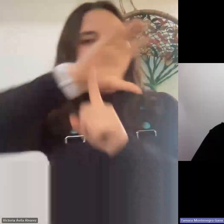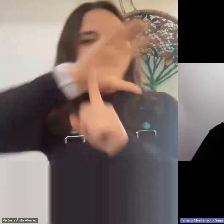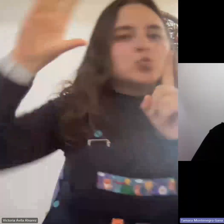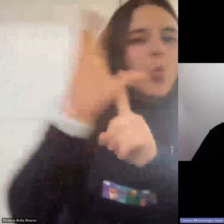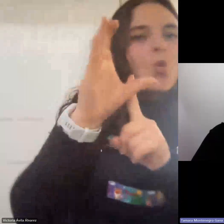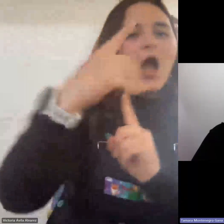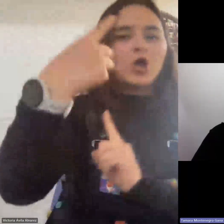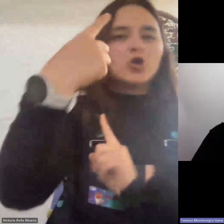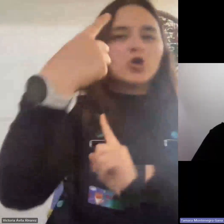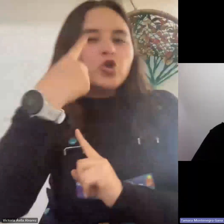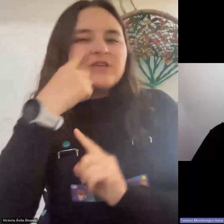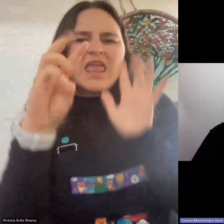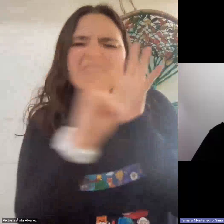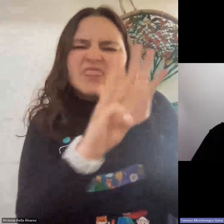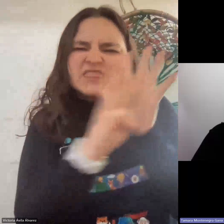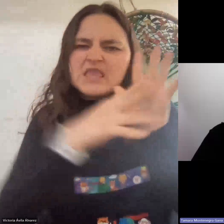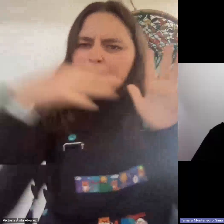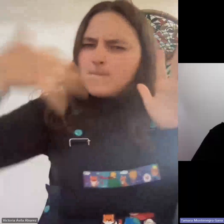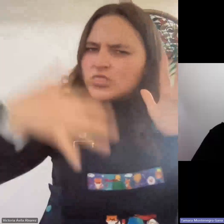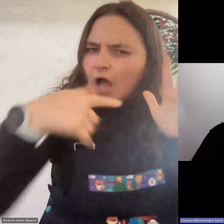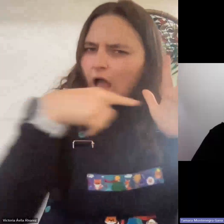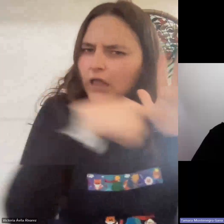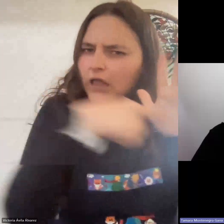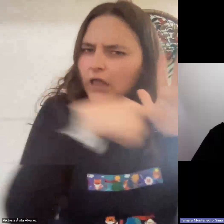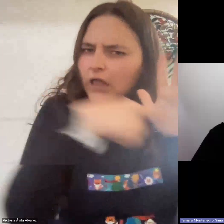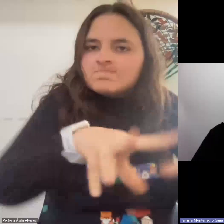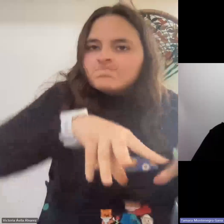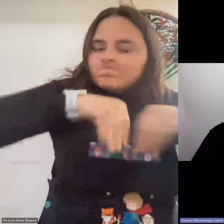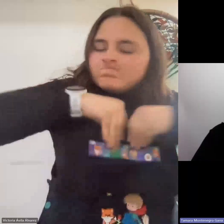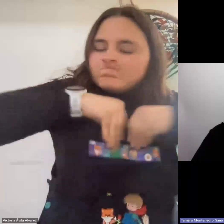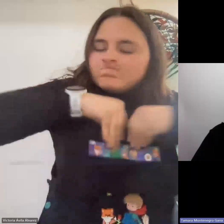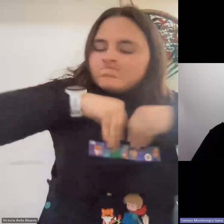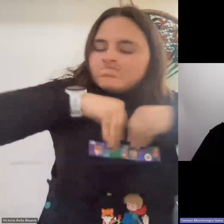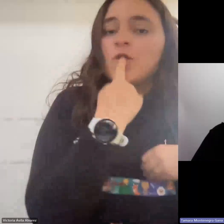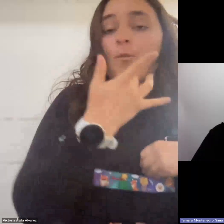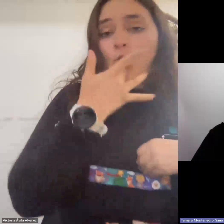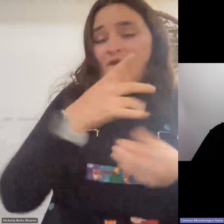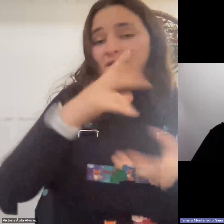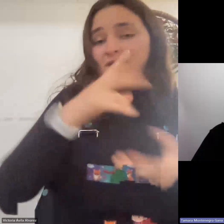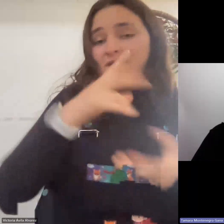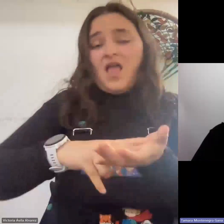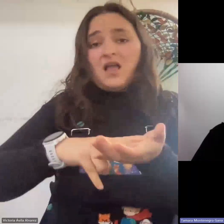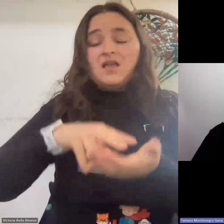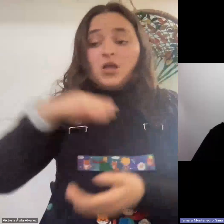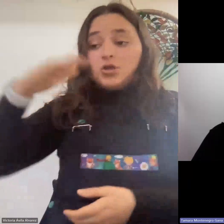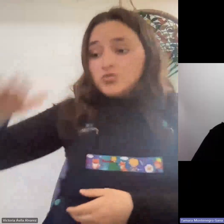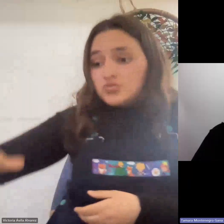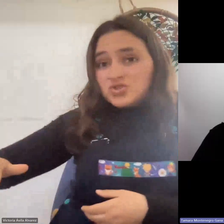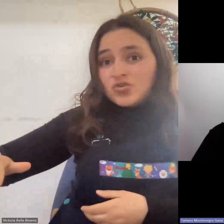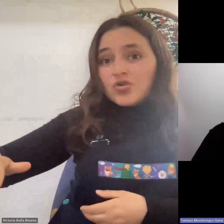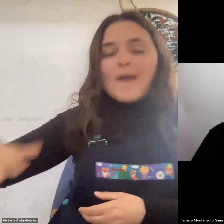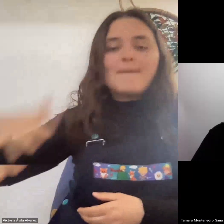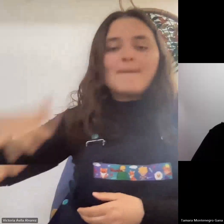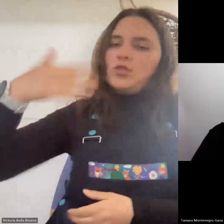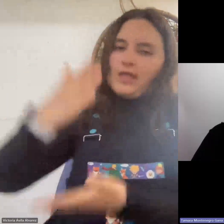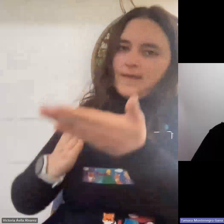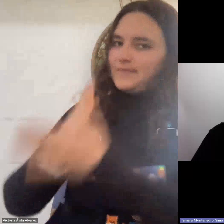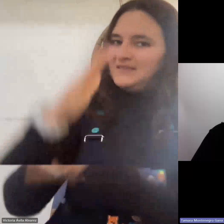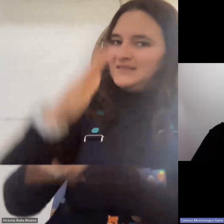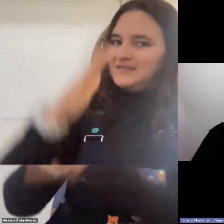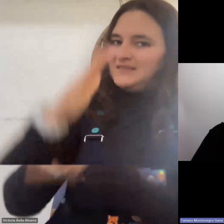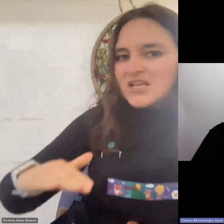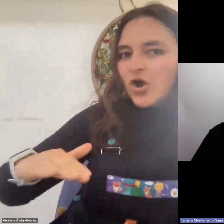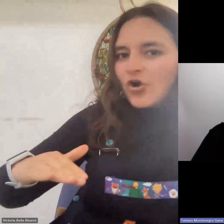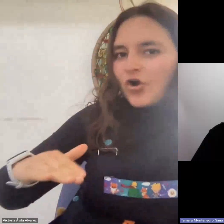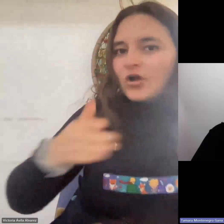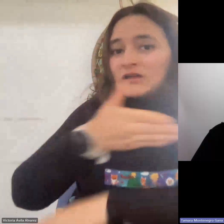puedan encontrar la lengua de señas también, que conozcan la cultura y la identidad, lo importante que es eso y que puedan adquirirla. También